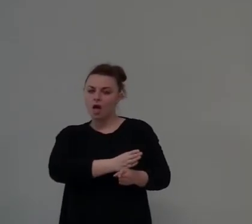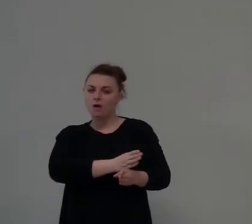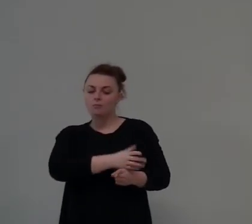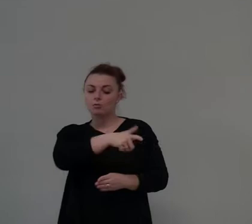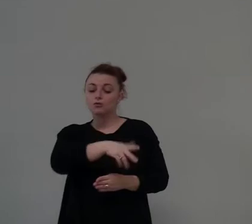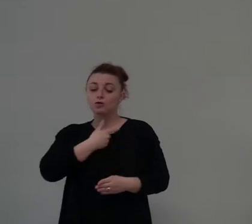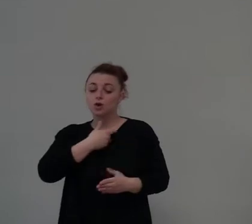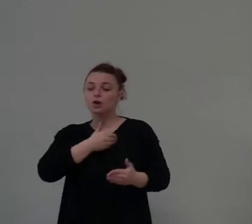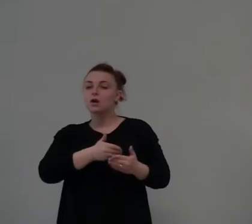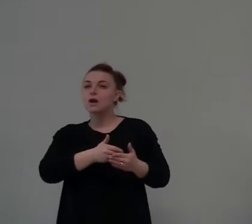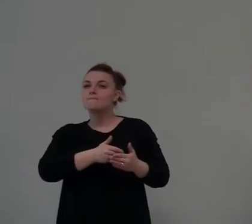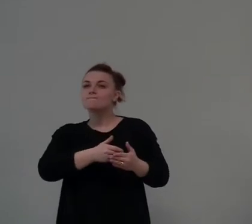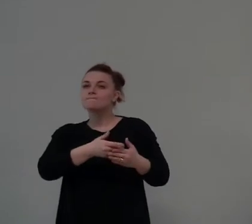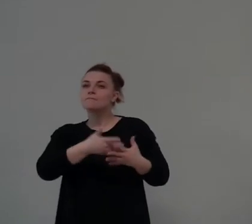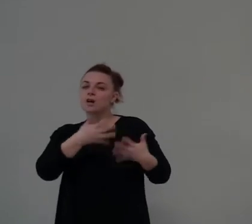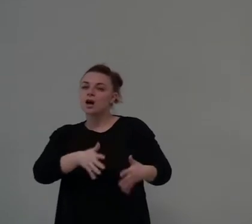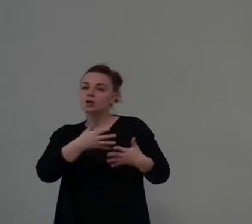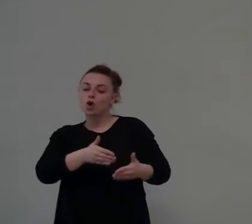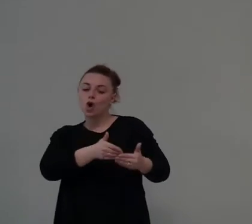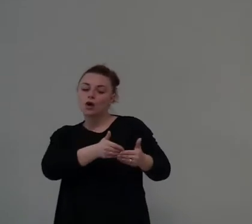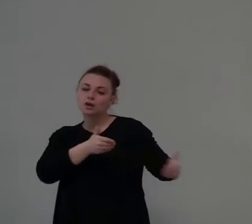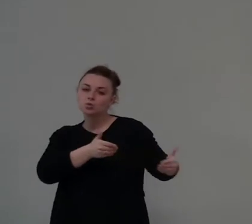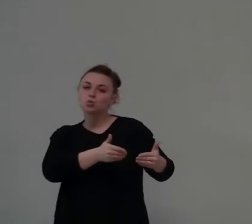perché stiamo cercando intimità con Dio.